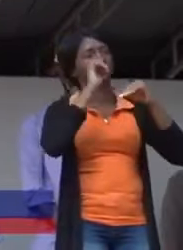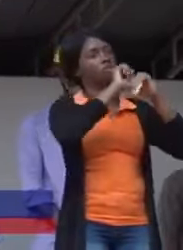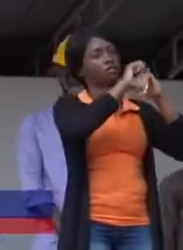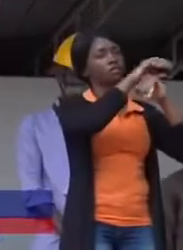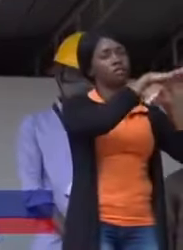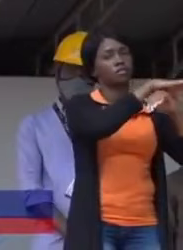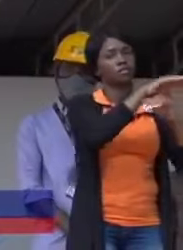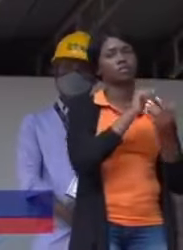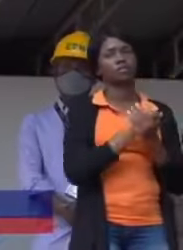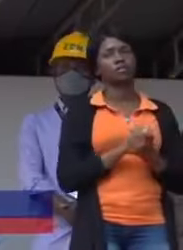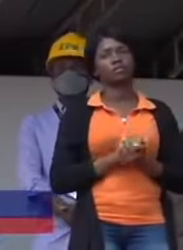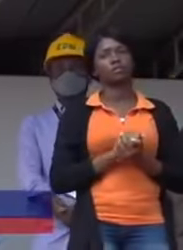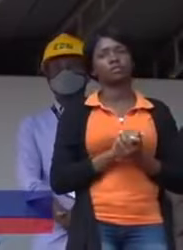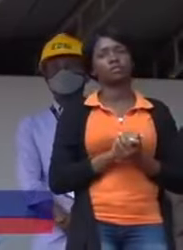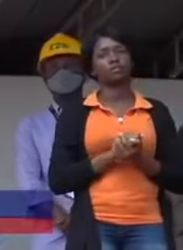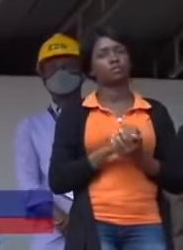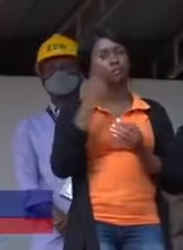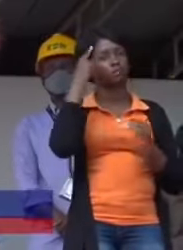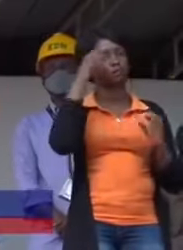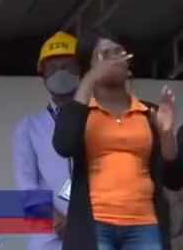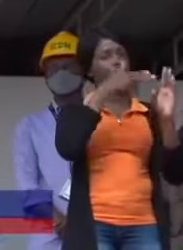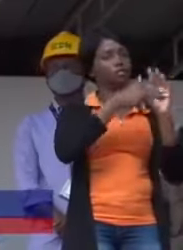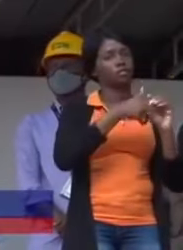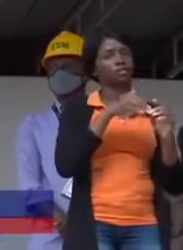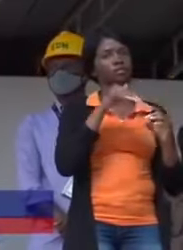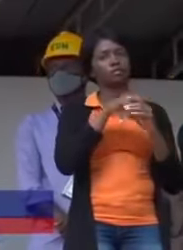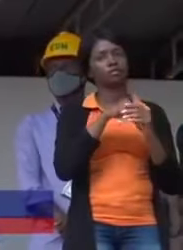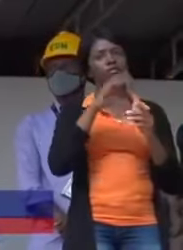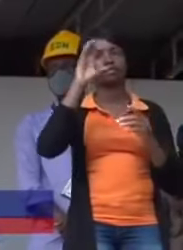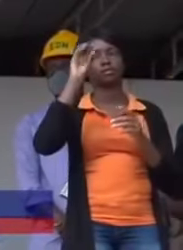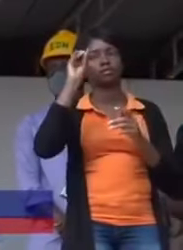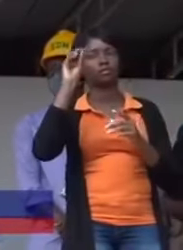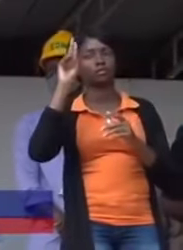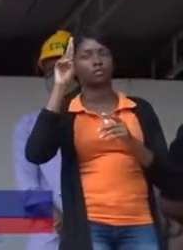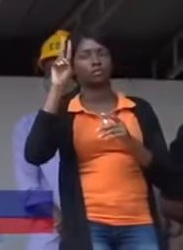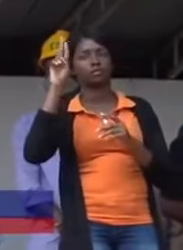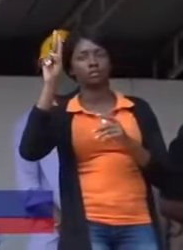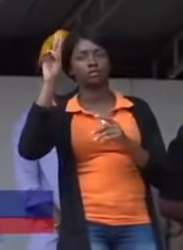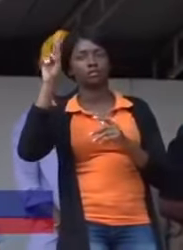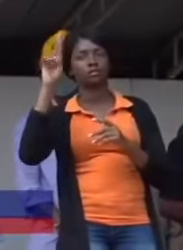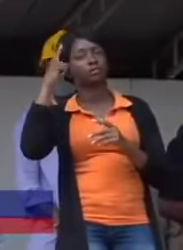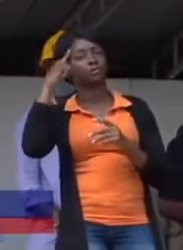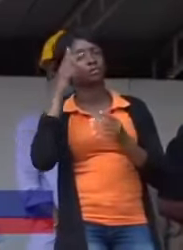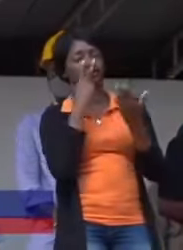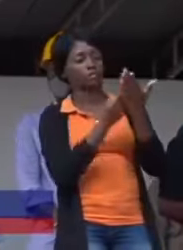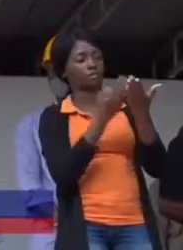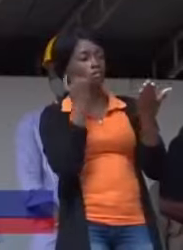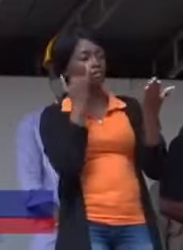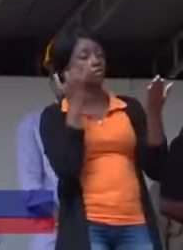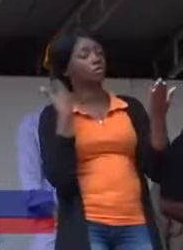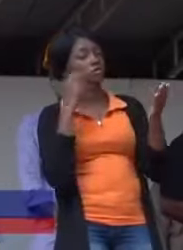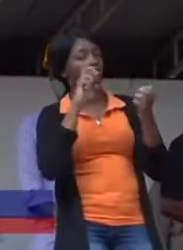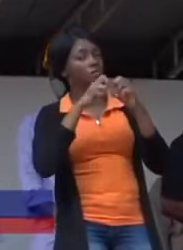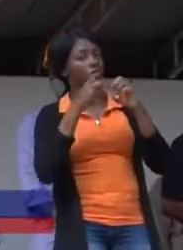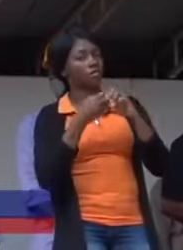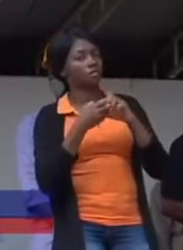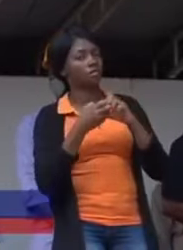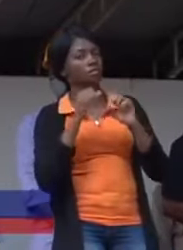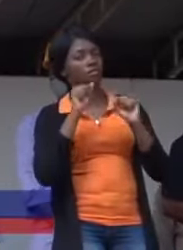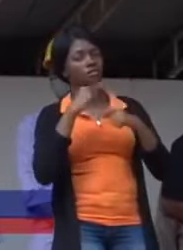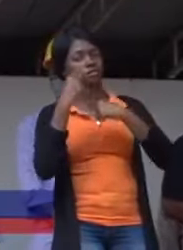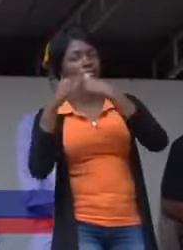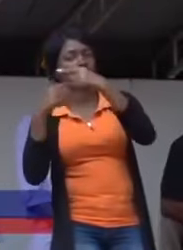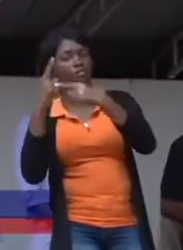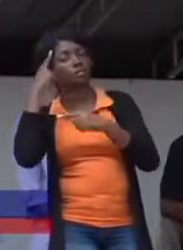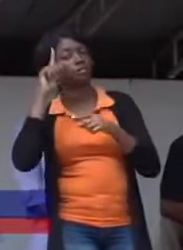voyer, ok, enregistrer dans le coup de compte. Si il y a un problème là-dedans, il y a un droit de tourner pour une